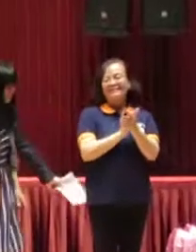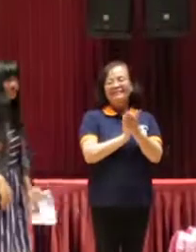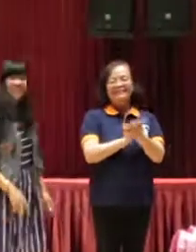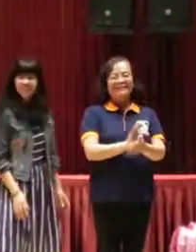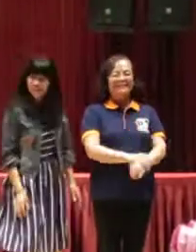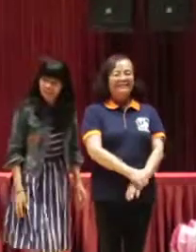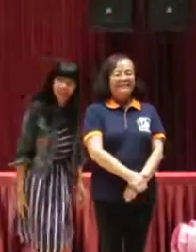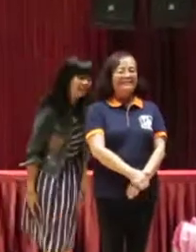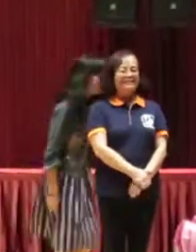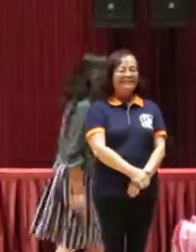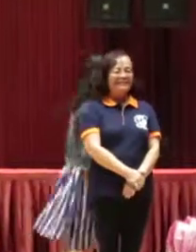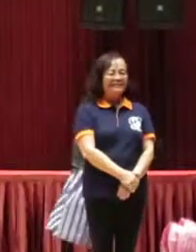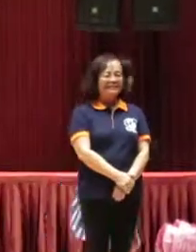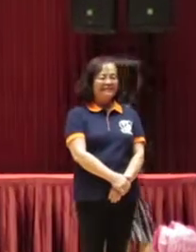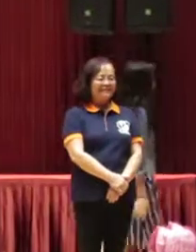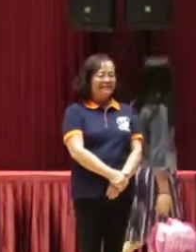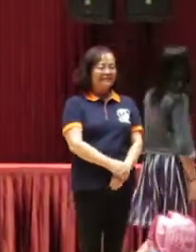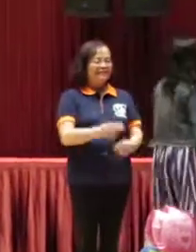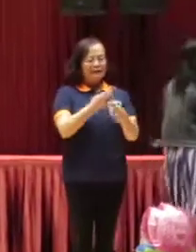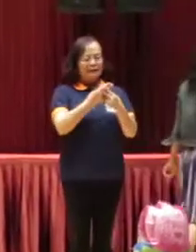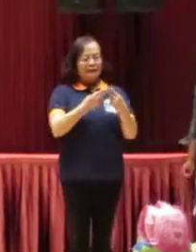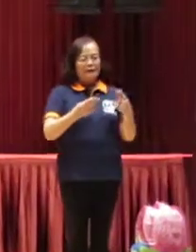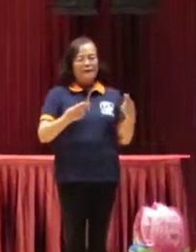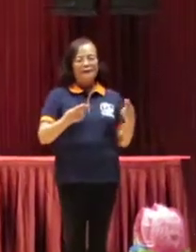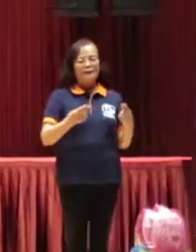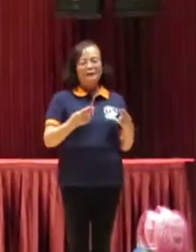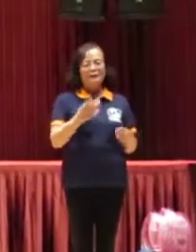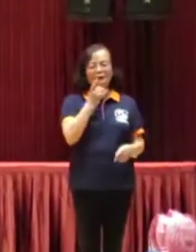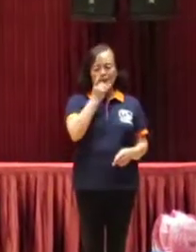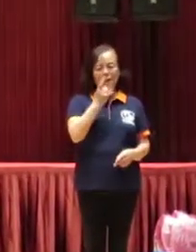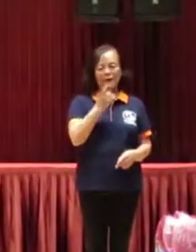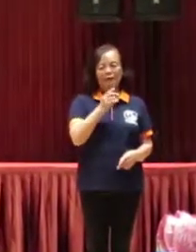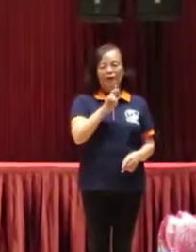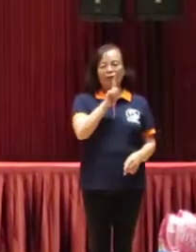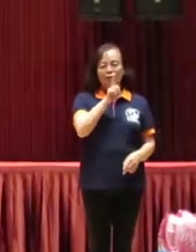们请课语老师先休息。按我们课语老师恭喜大家得奖，我们是得奖啦哦。